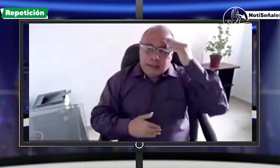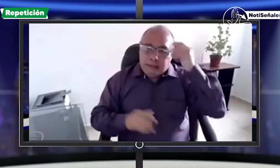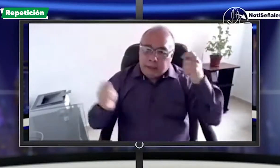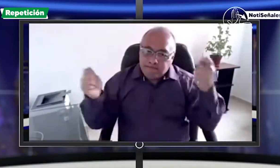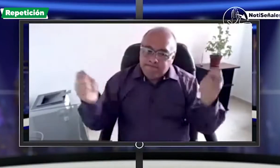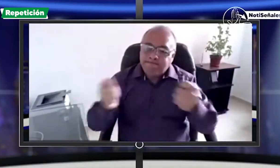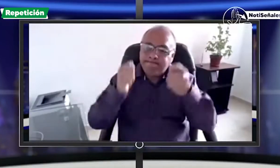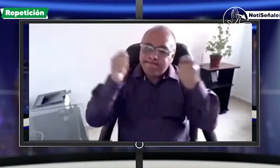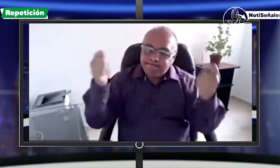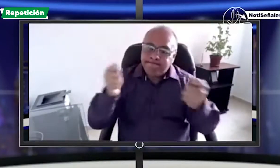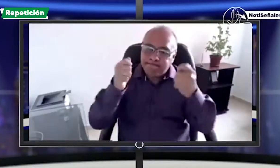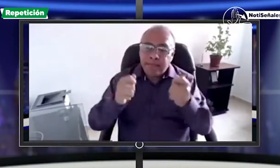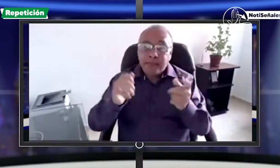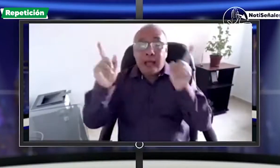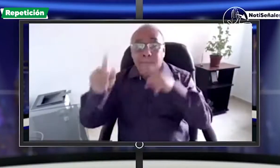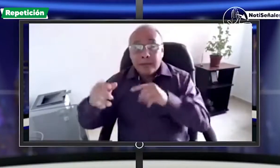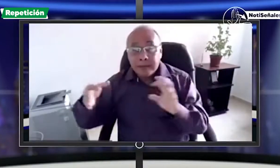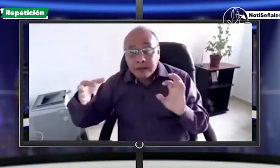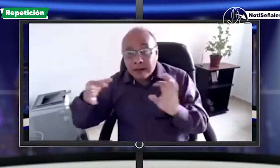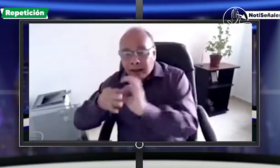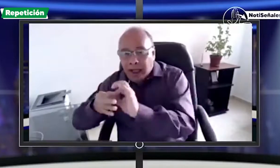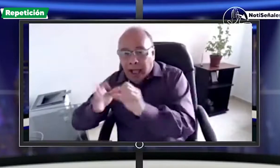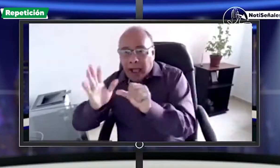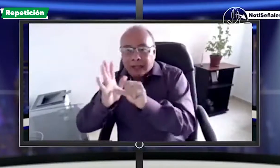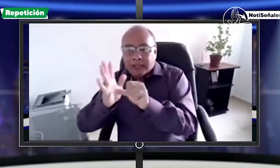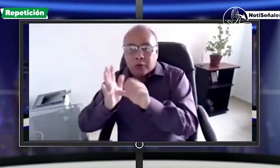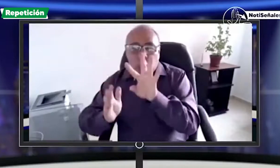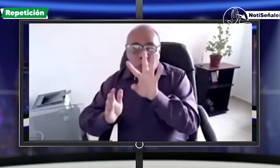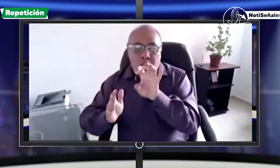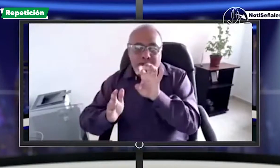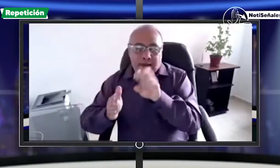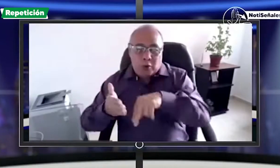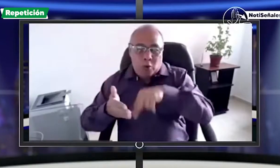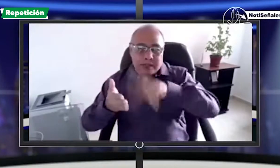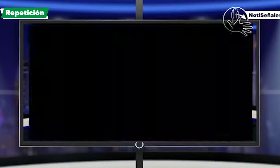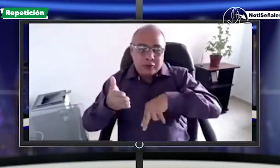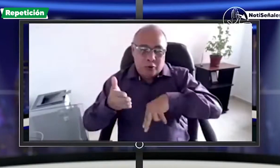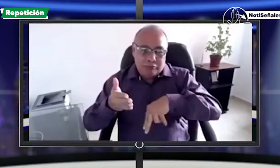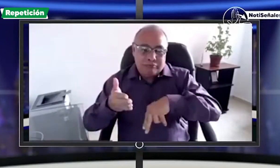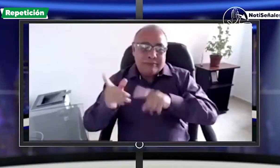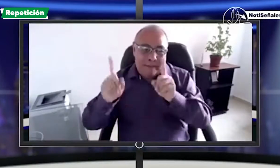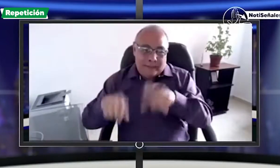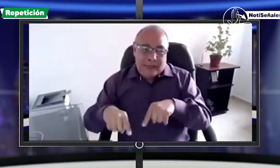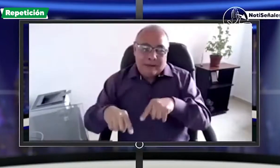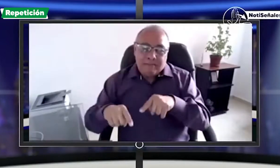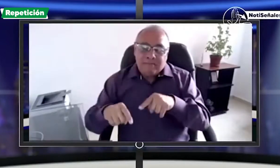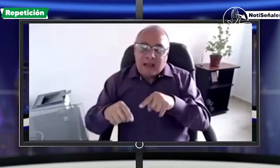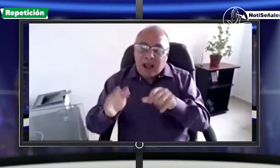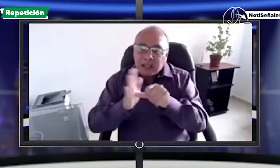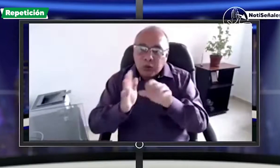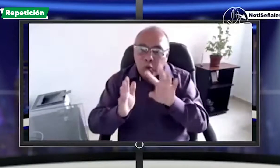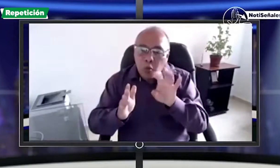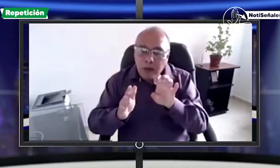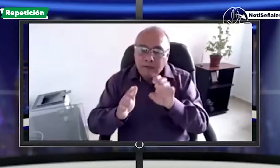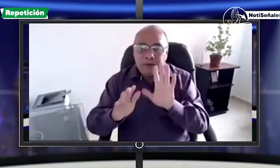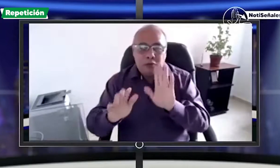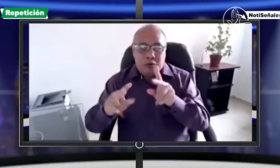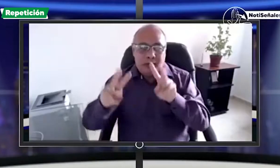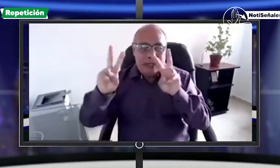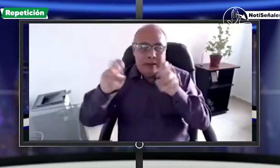Derechos de las Personas con Discapacidad en su artículo 8, en el que habla acerca de la toma de conciencia y obviamente también